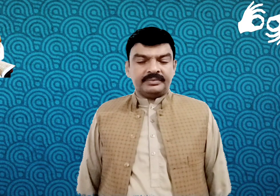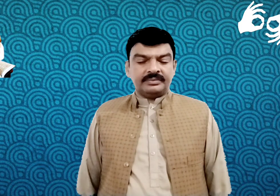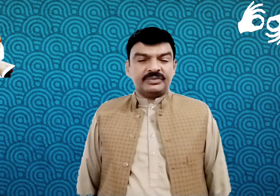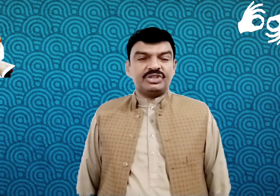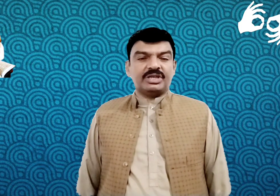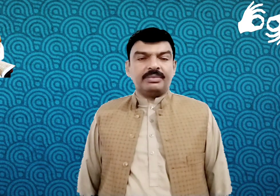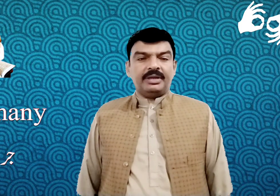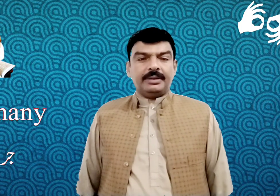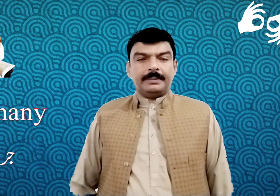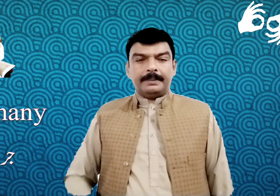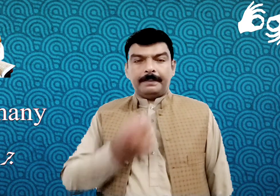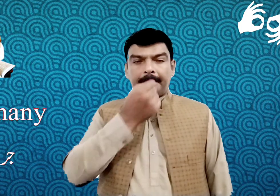जर्मनी